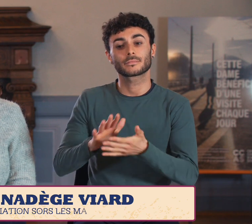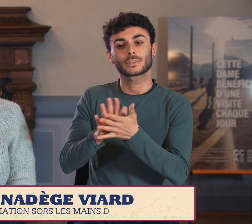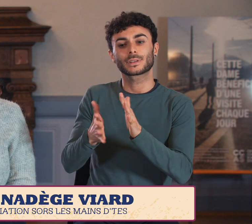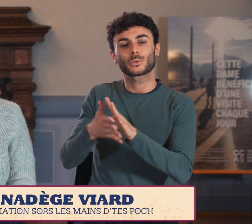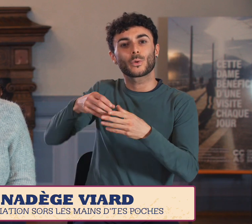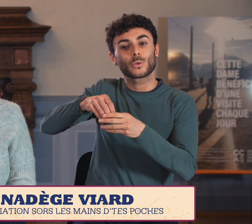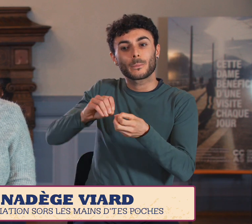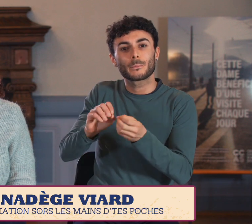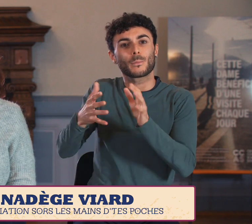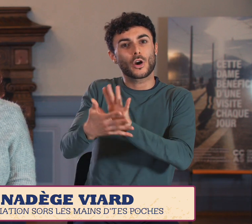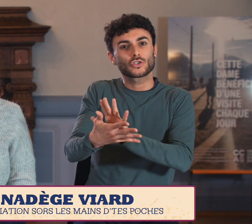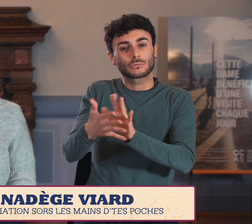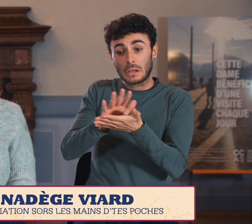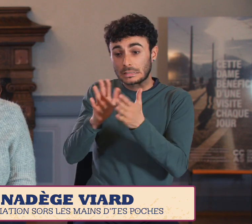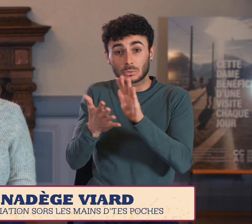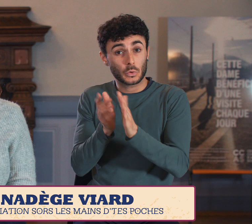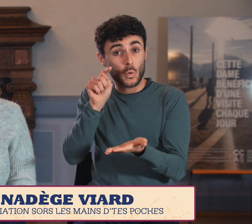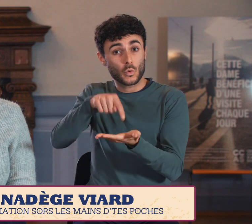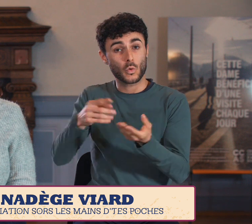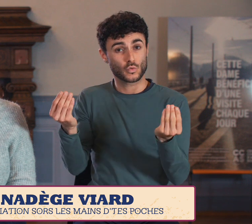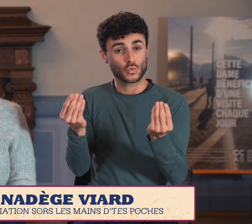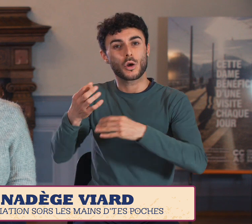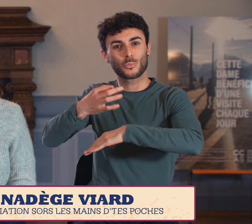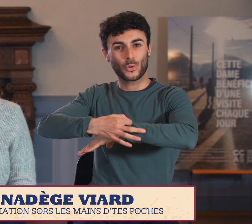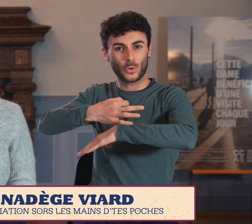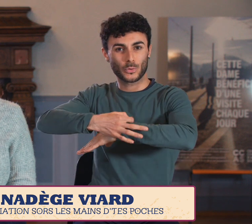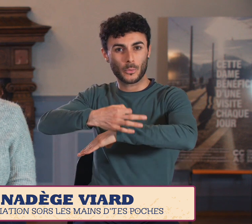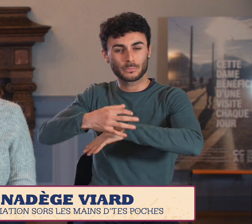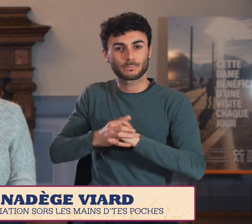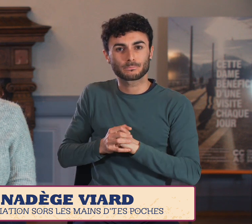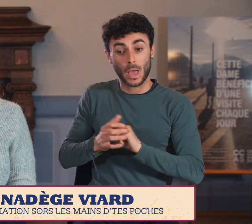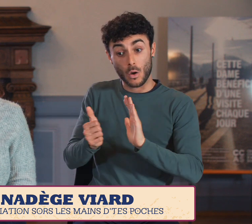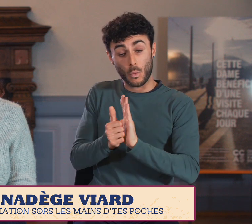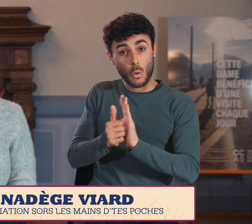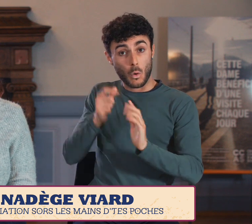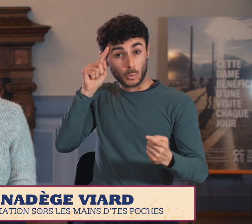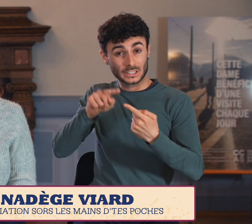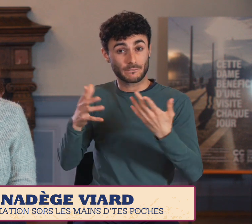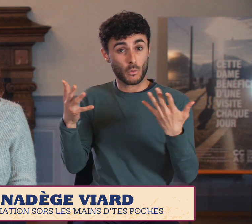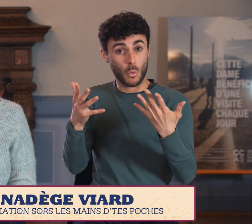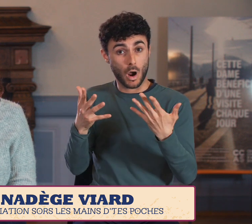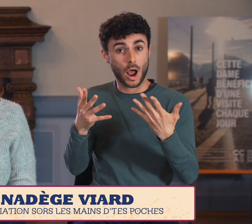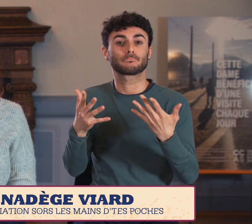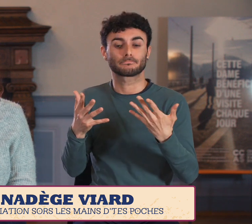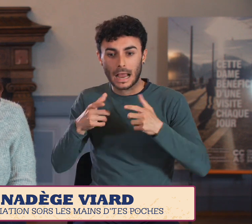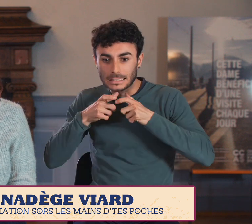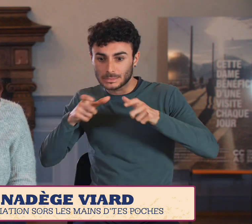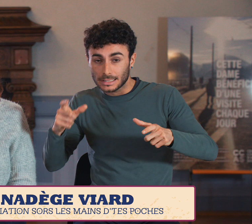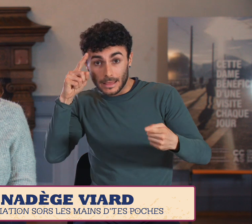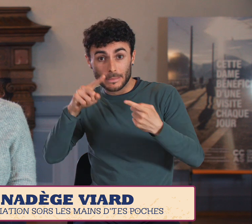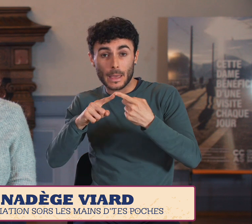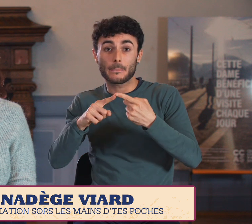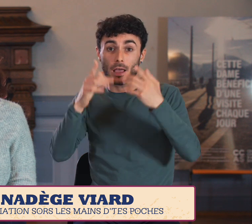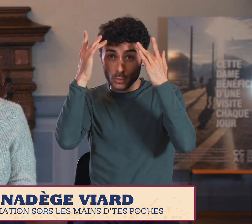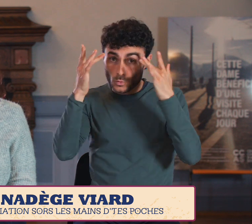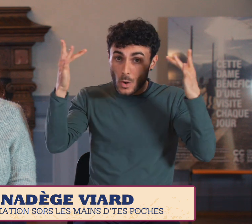est une association basée à Besançon nous œuvrons pour l'accessibilité citoyenne culturelle et sportives